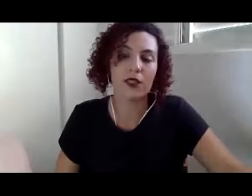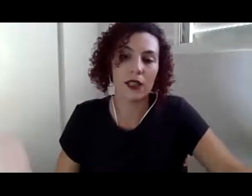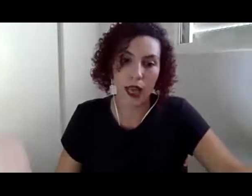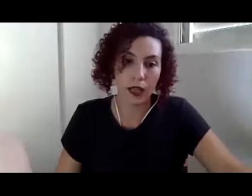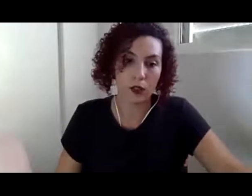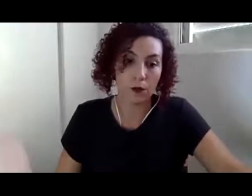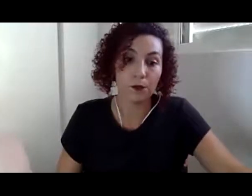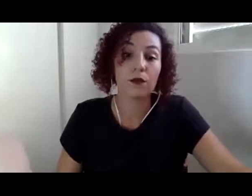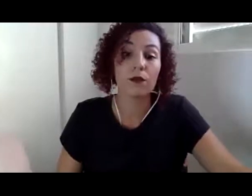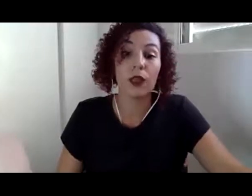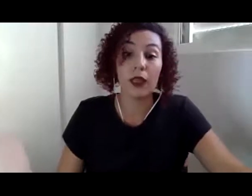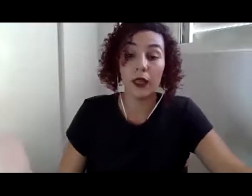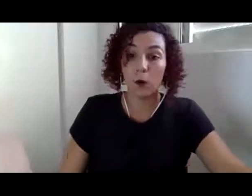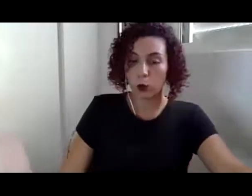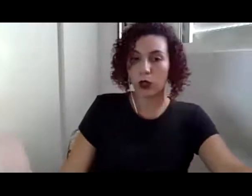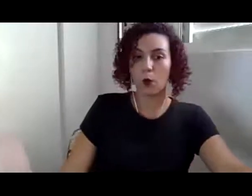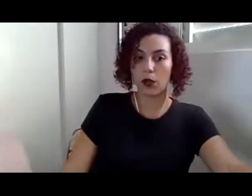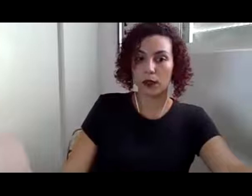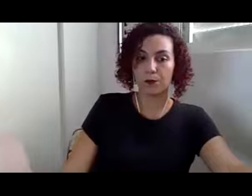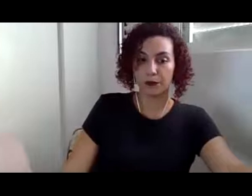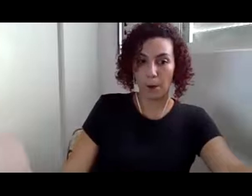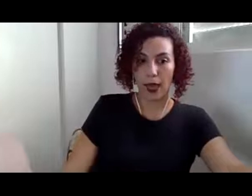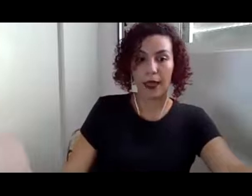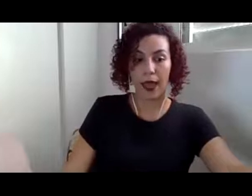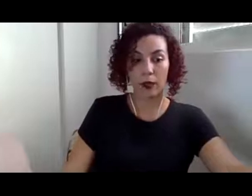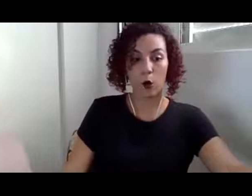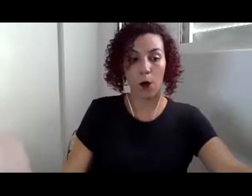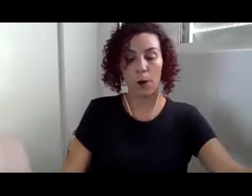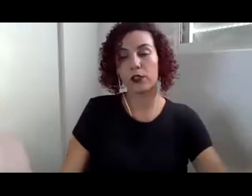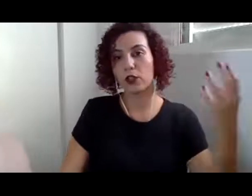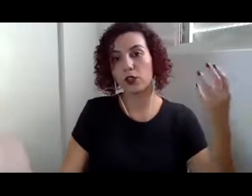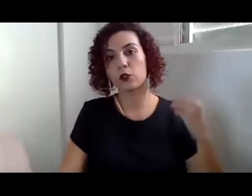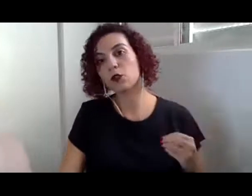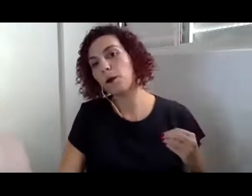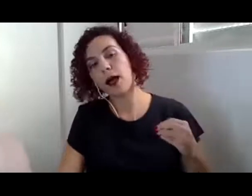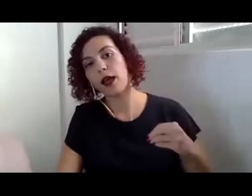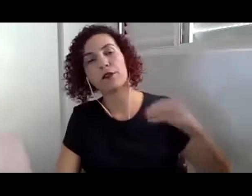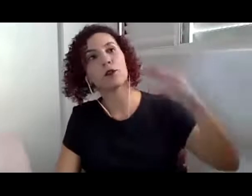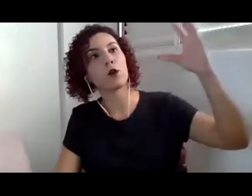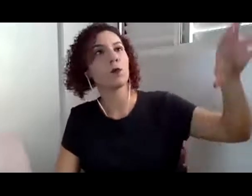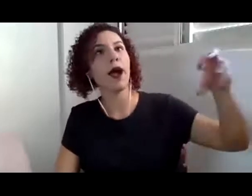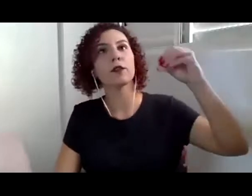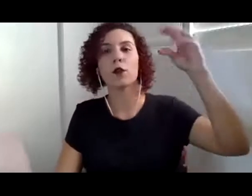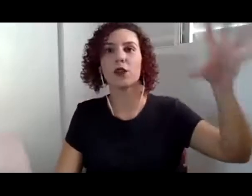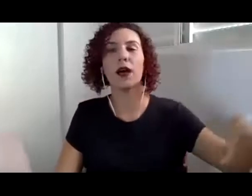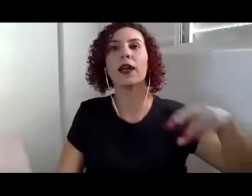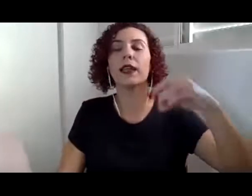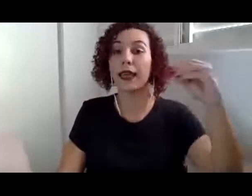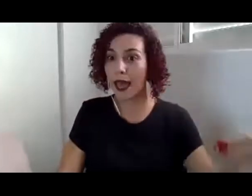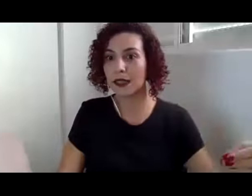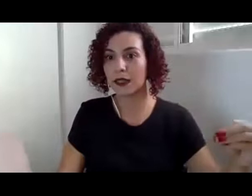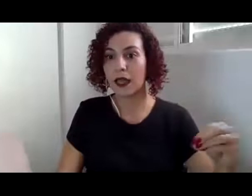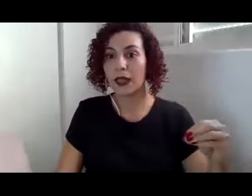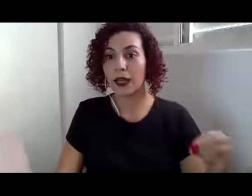tanta facilidade. E outra coisa também normalmente a gente escuta uma palavra do nosso pai, da nossa mãe,